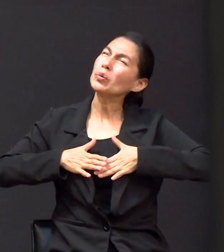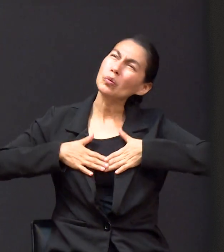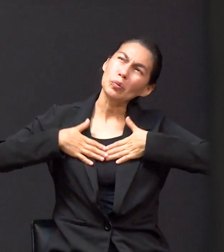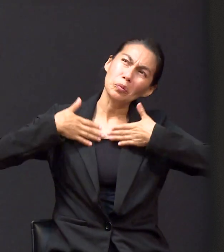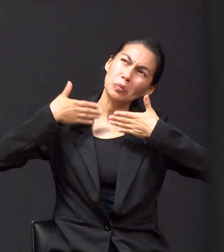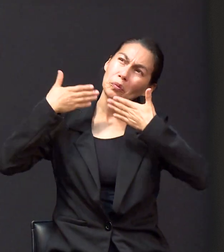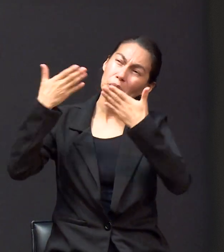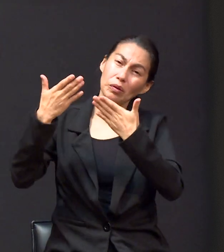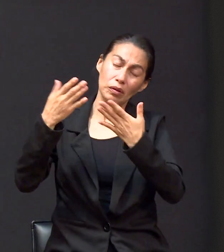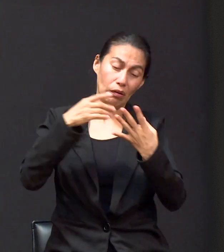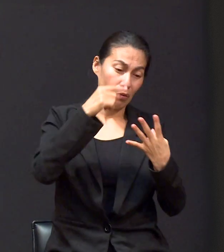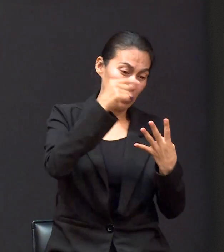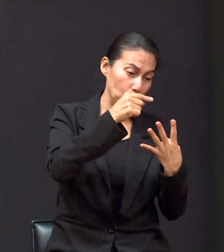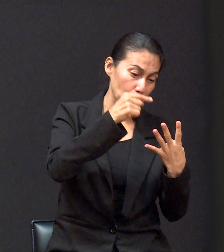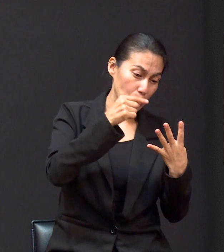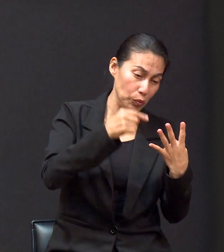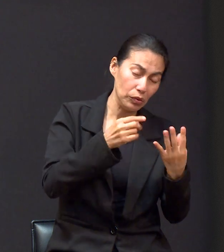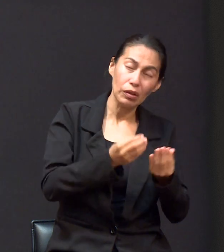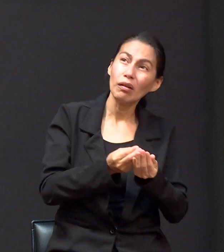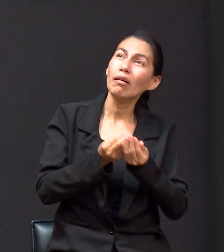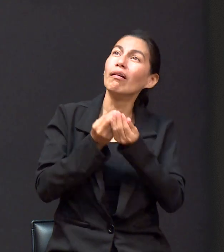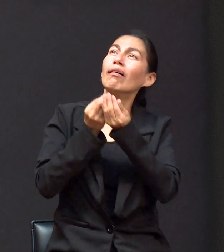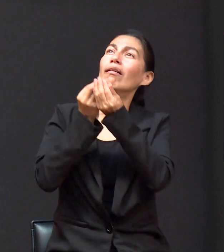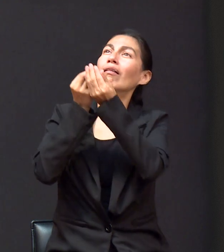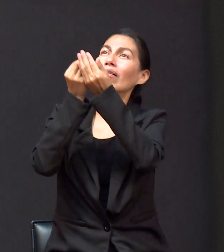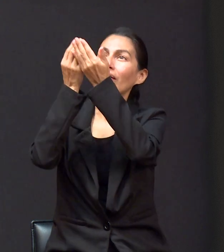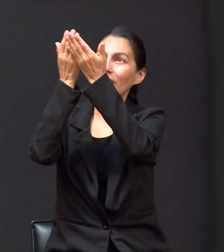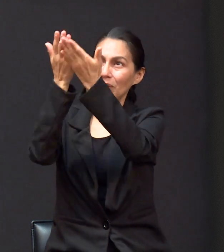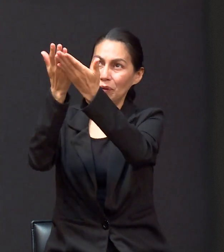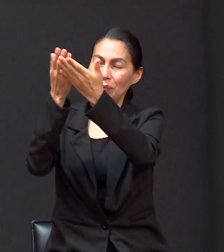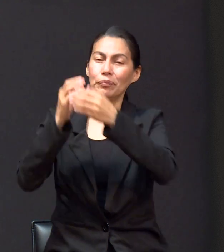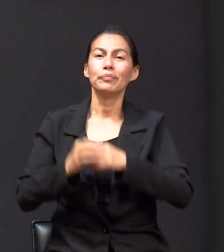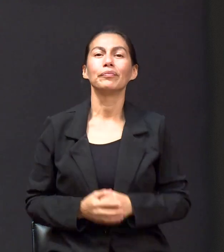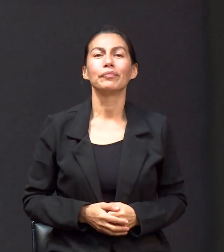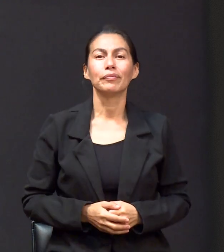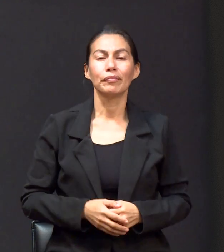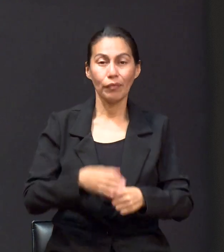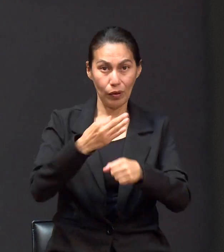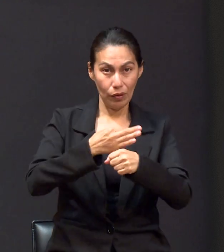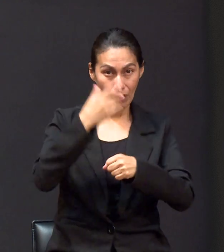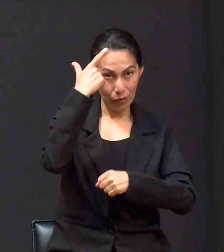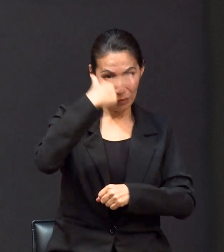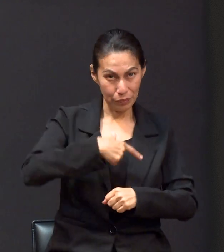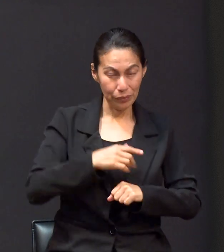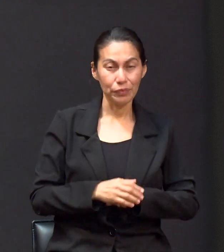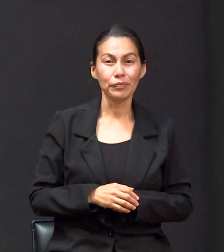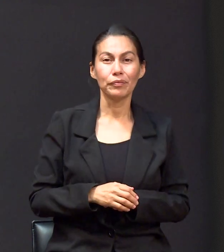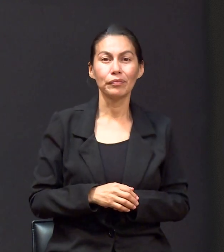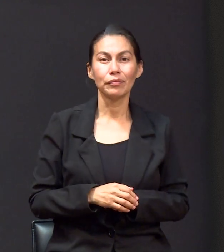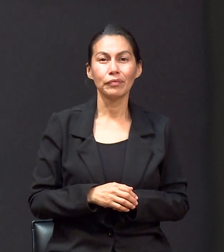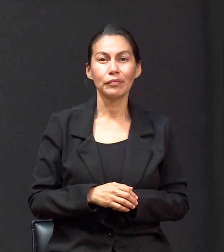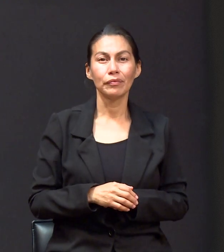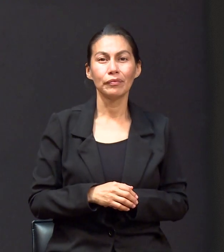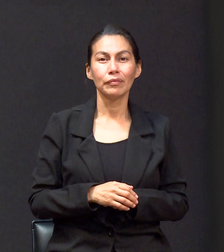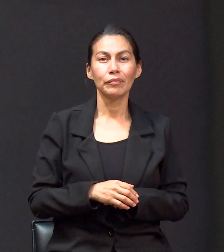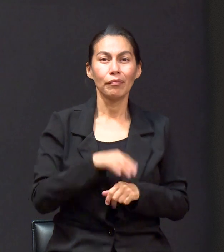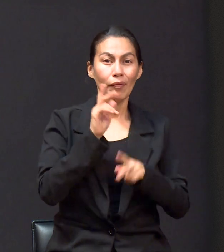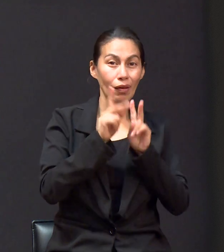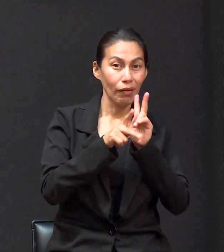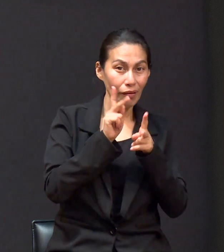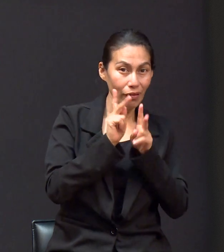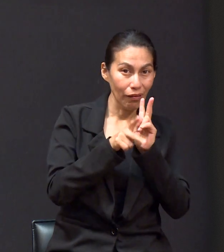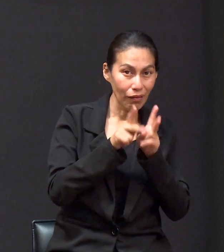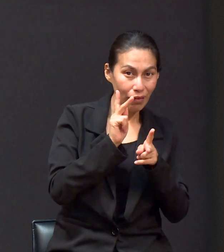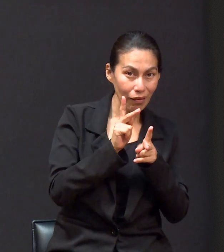poner todas las cosas en las manos de Dios. Esta noche vamos a